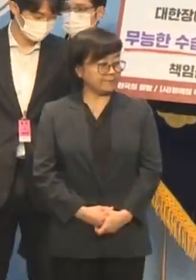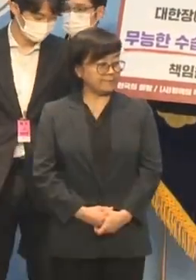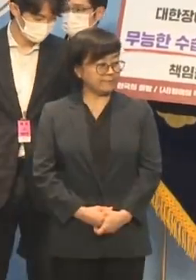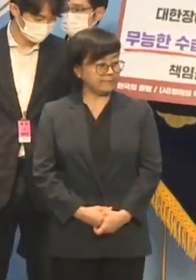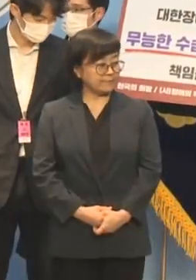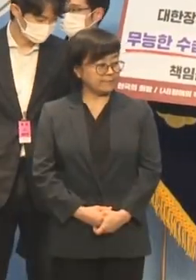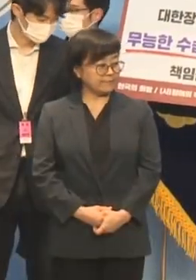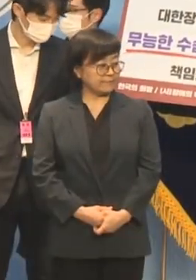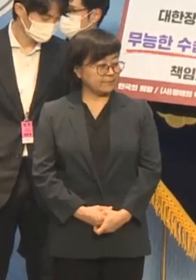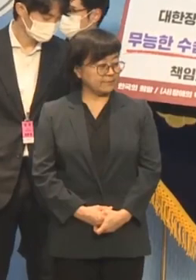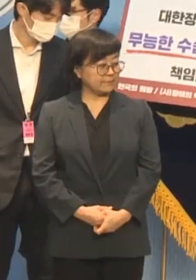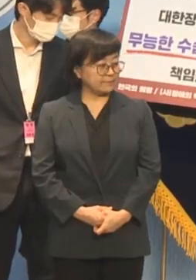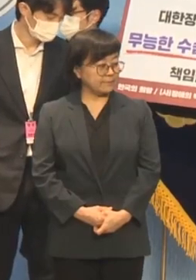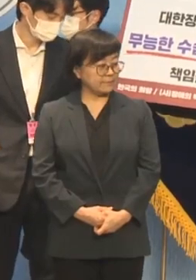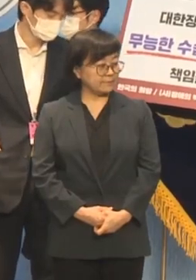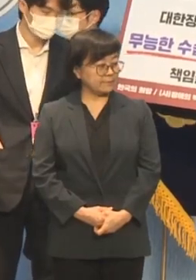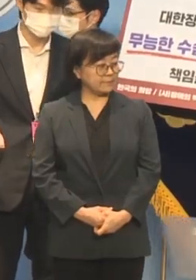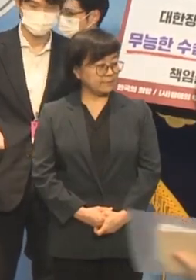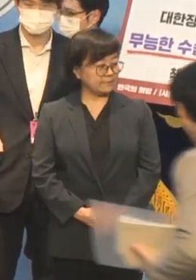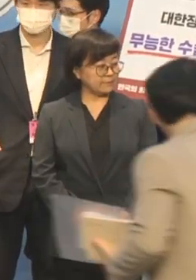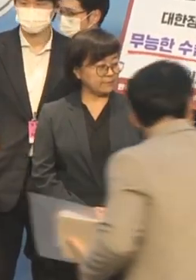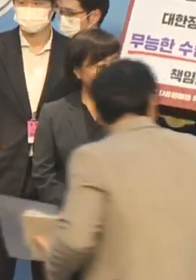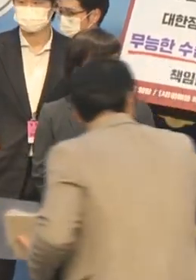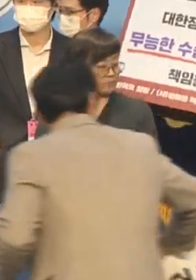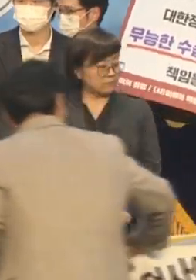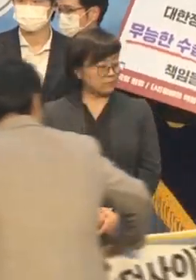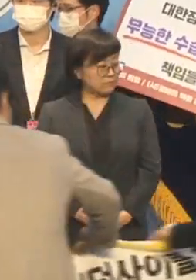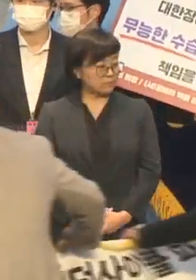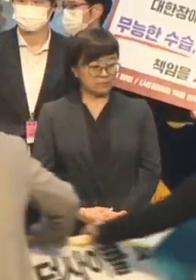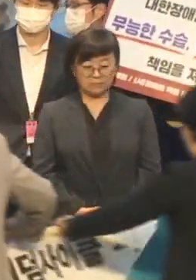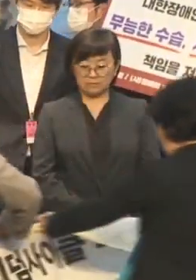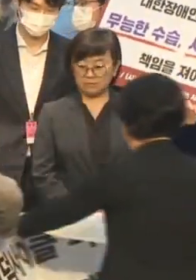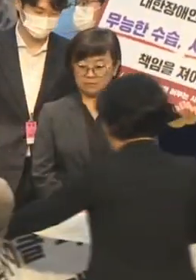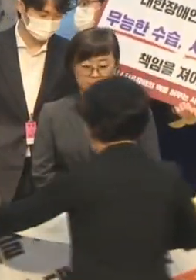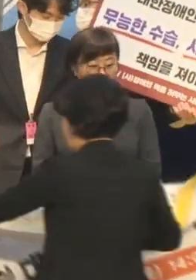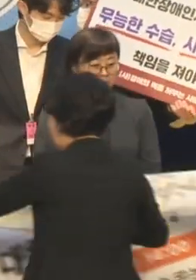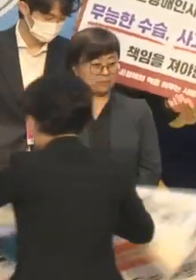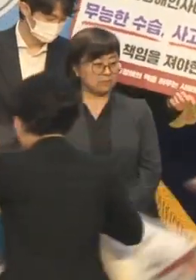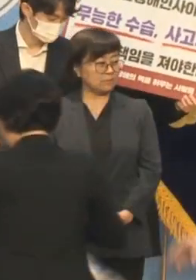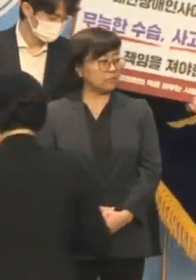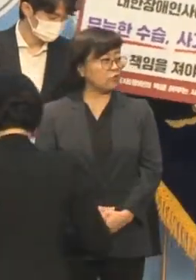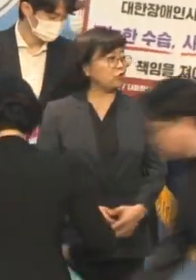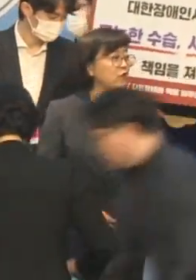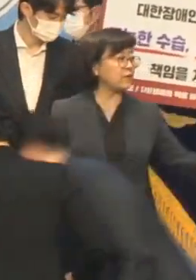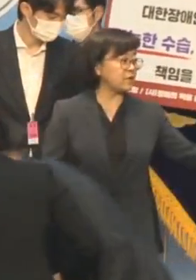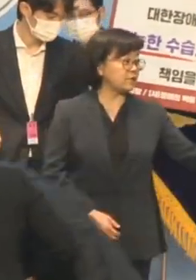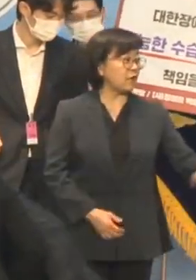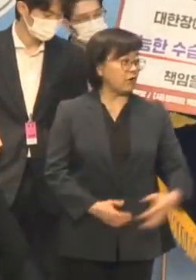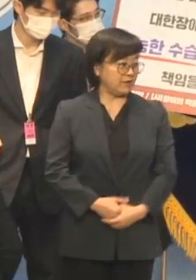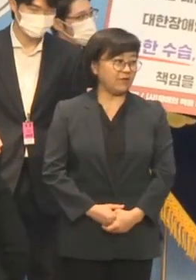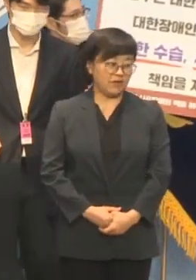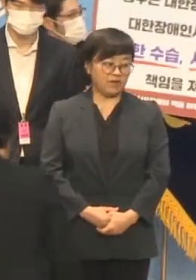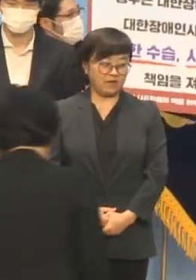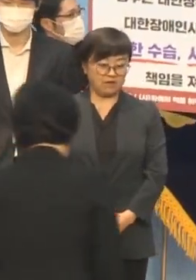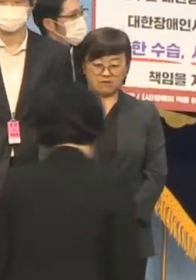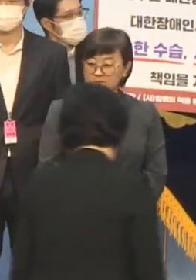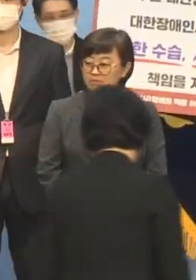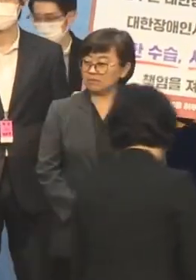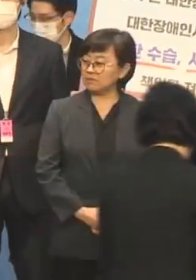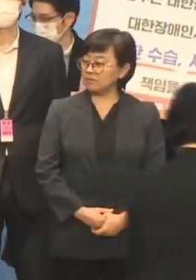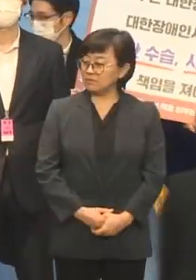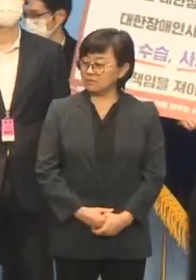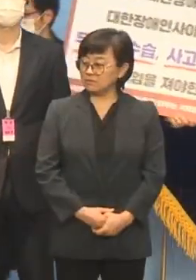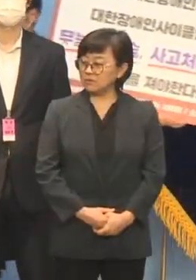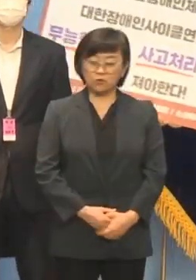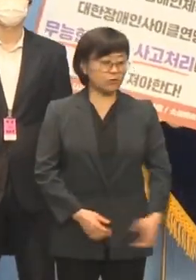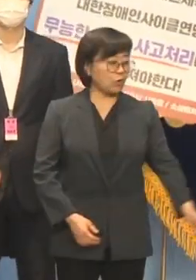너무 지저분하고 이렇게 이 사진을 섭취한 게 아니면 요거를 그냥 정확하게 보여주시는 게 좋을 것 같아요. 두 개만 이렇게 가시고 붙으세요 두 분이.